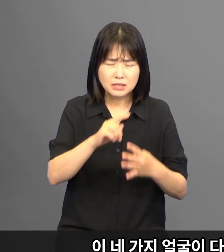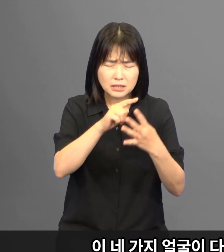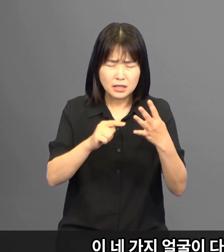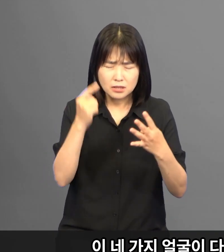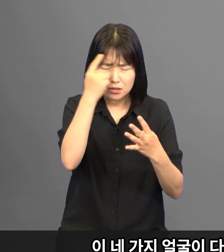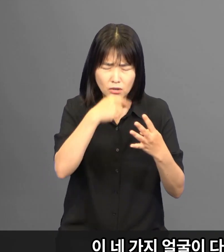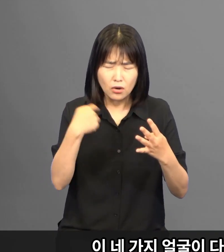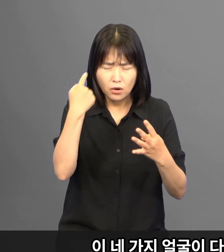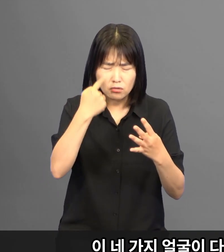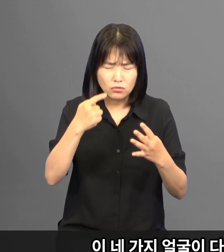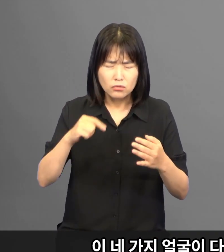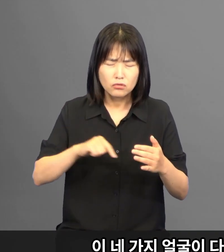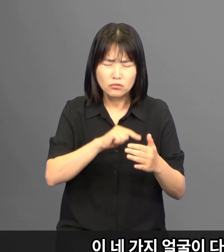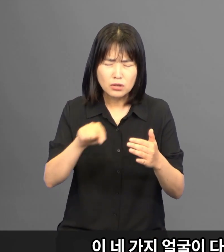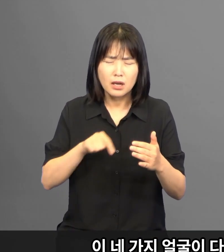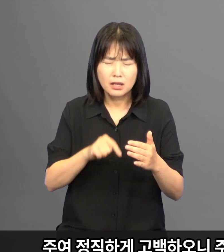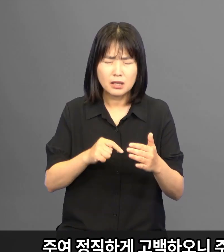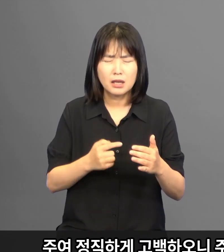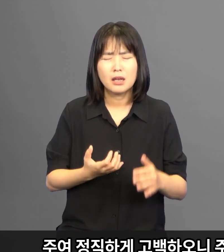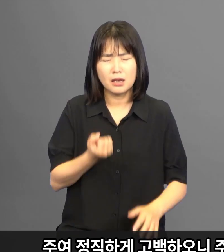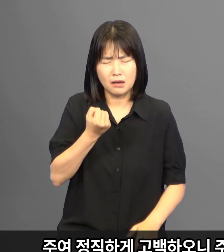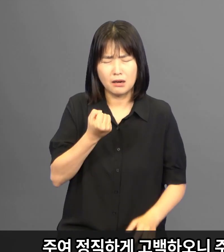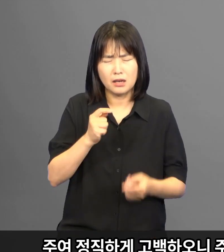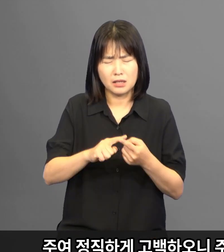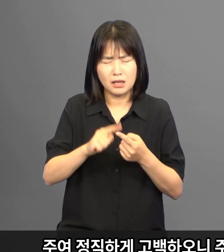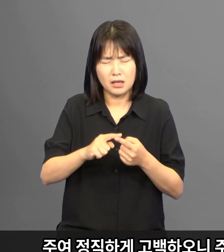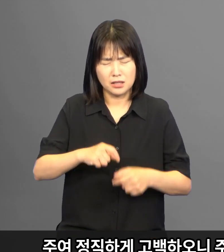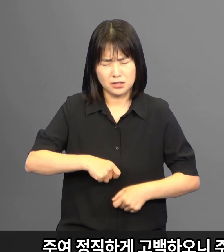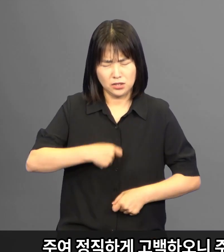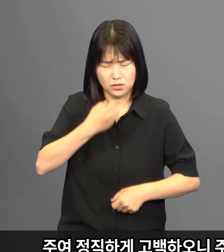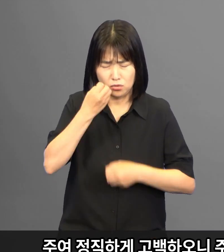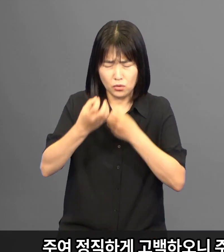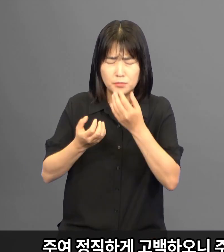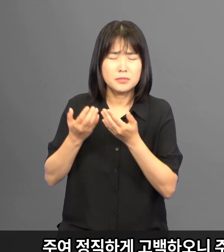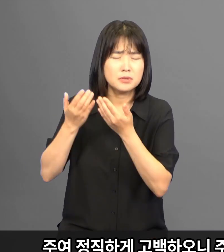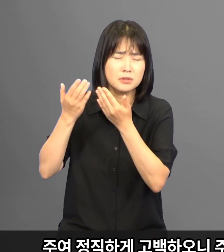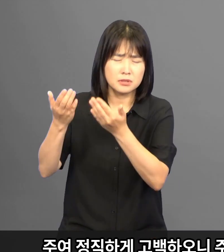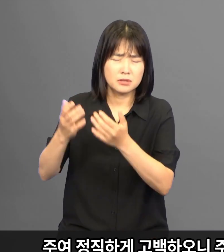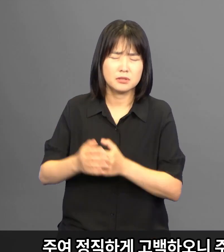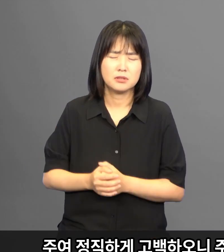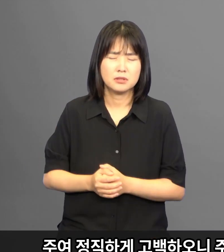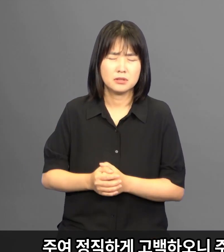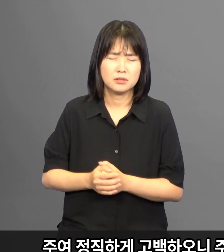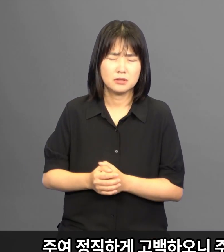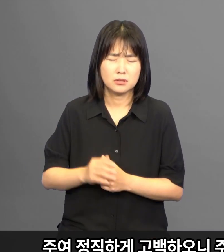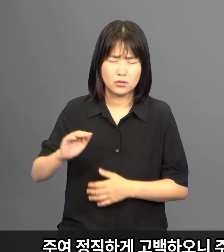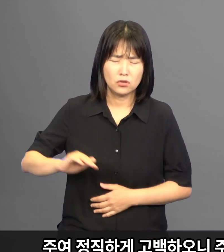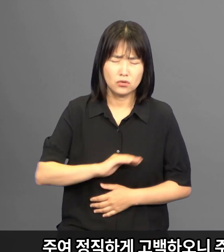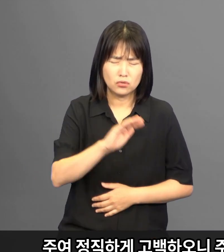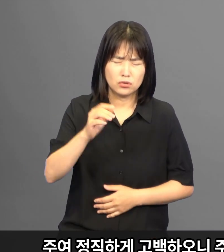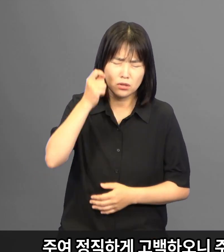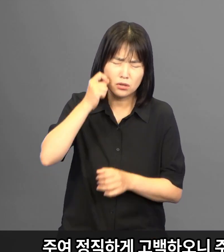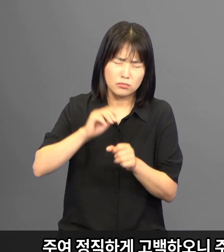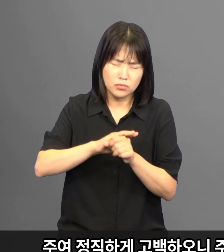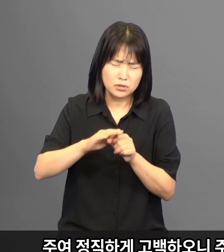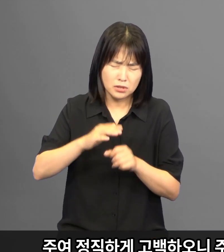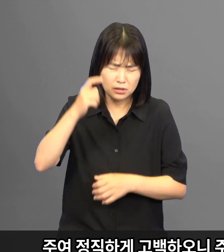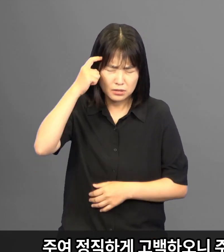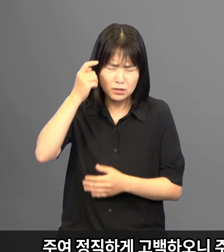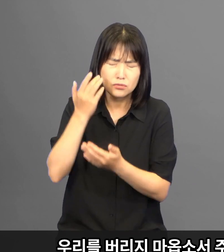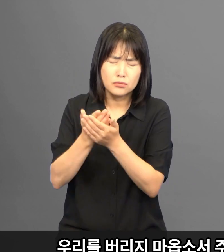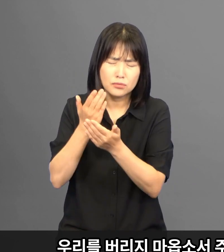얼굴이 다 우리 안에 있음을 주여 정직하게 고백하오니 주님, 우리를 불쌍히 여겨